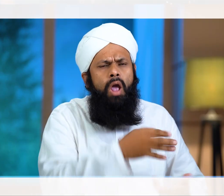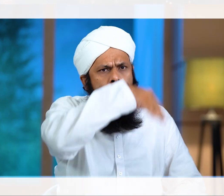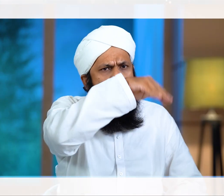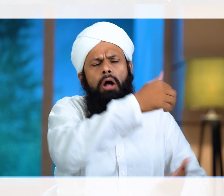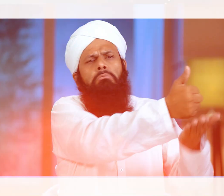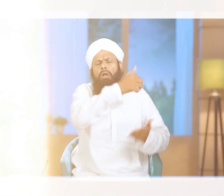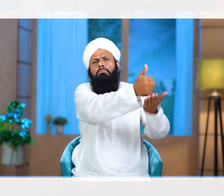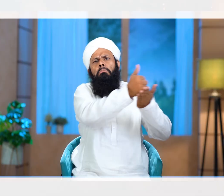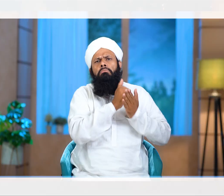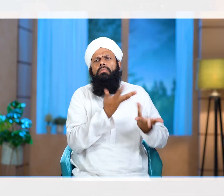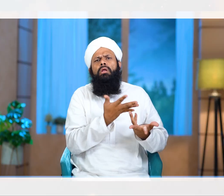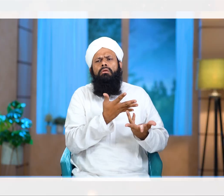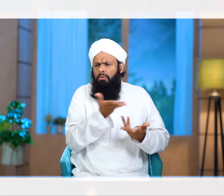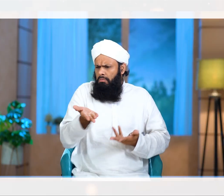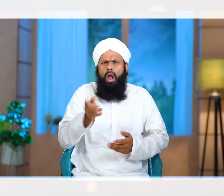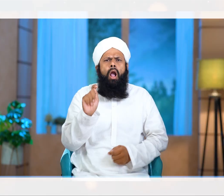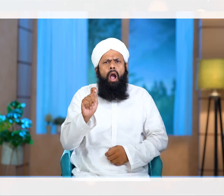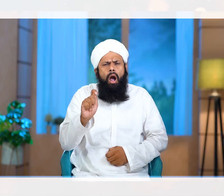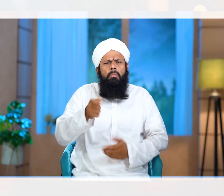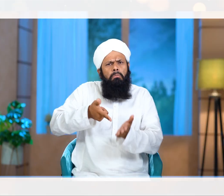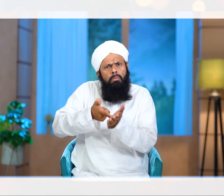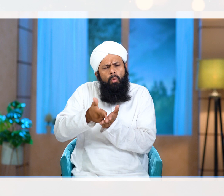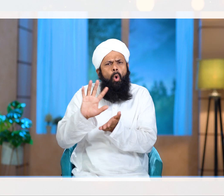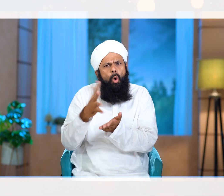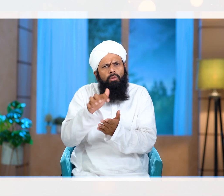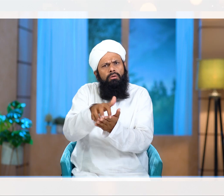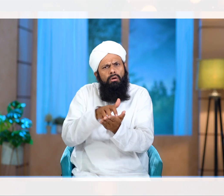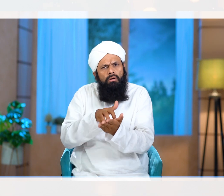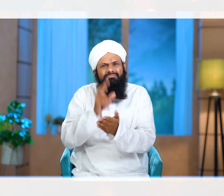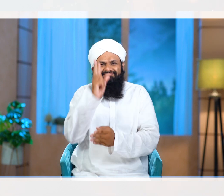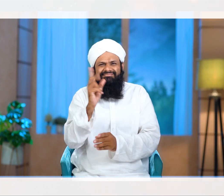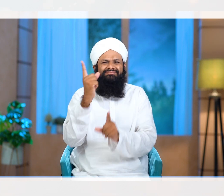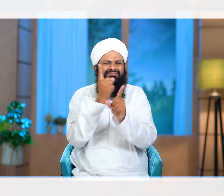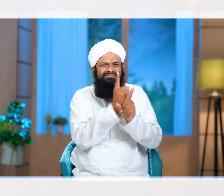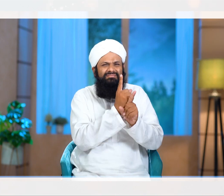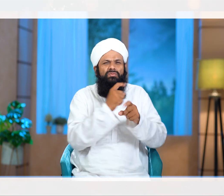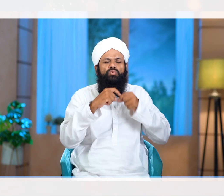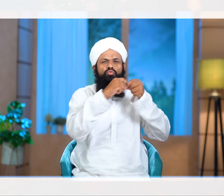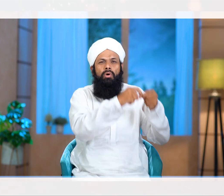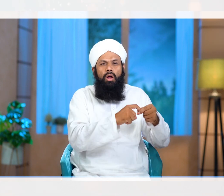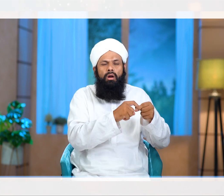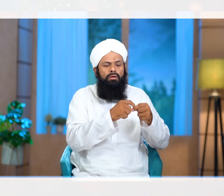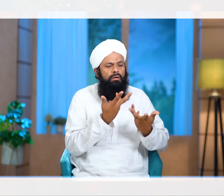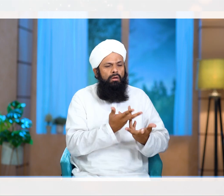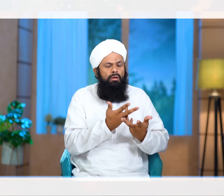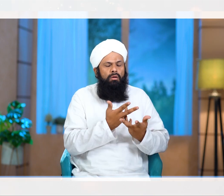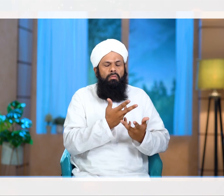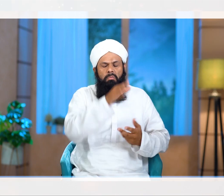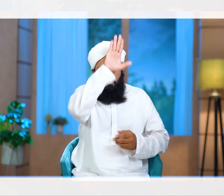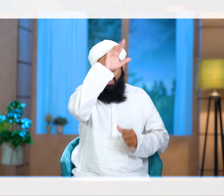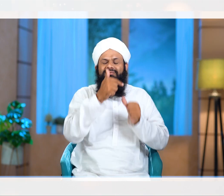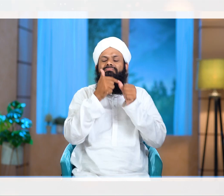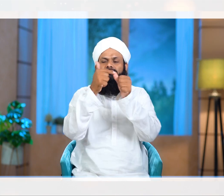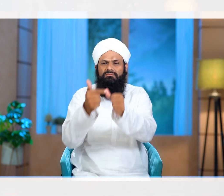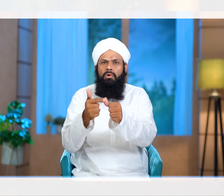ہے یار میں نے تو سنا تھا بادشاہ کو جو مانگو بادشاہ دیتا ہے، ہاتھی مانگا تھا یہ کیا دے دیا؟ تو بادشاہ سے پوچھا گیا تو بادشاہ نے کہا کہ